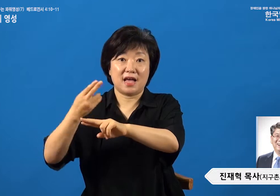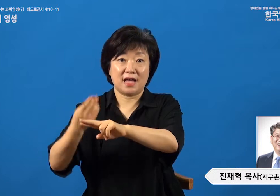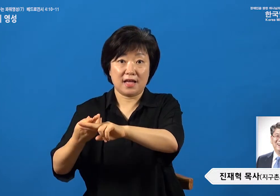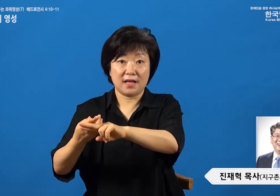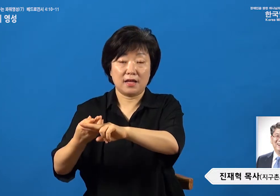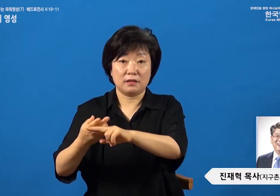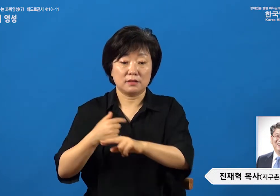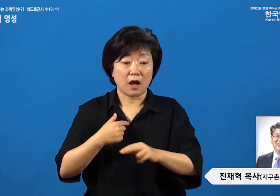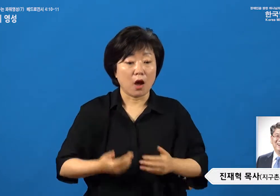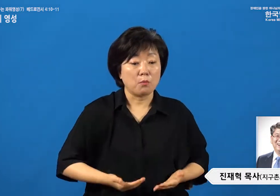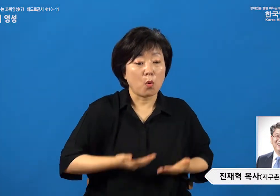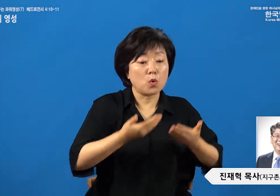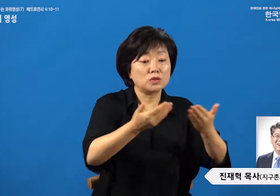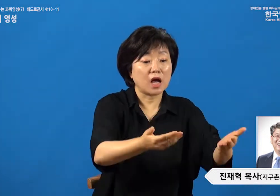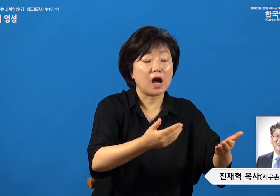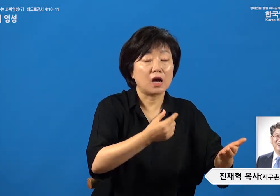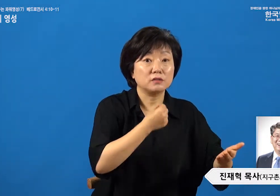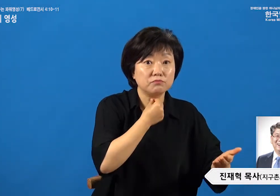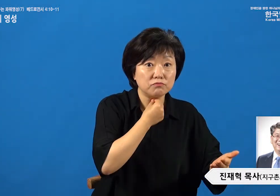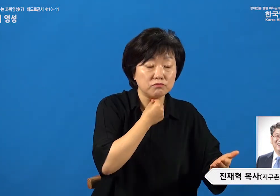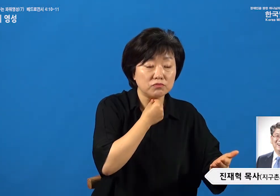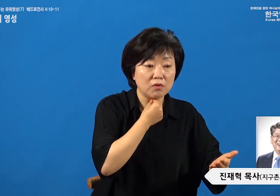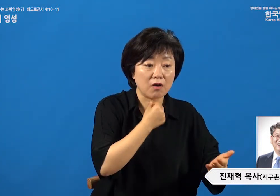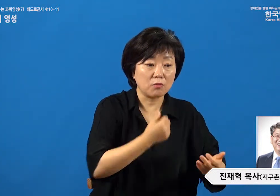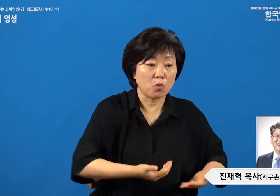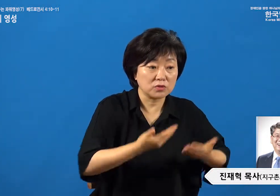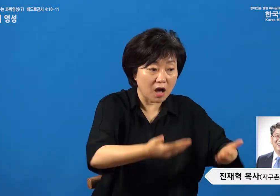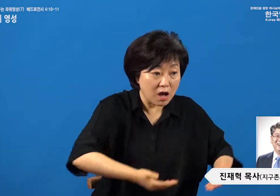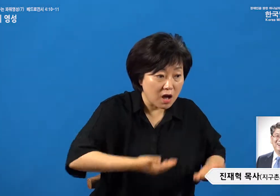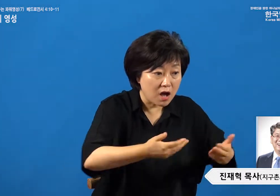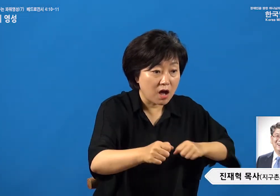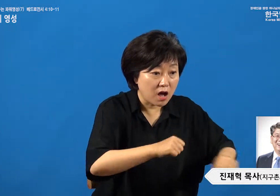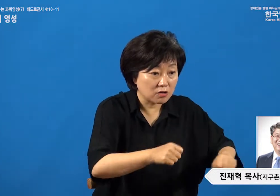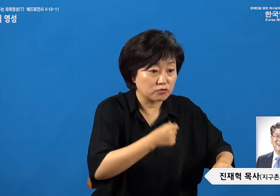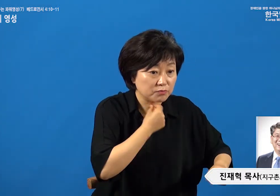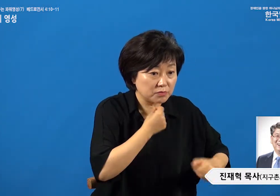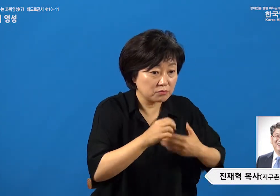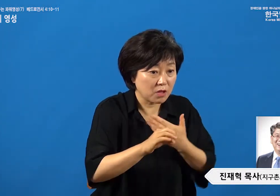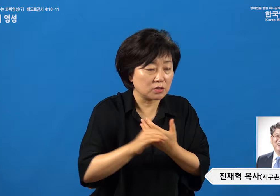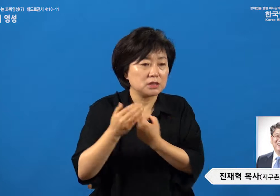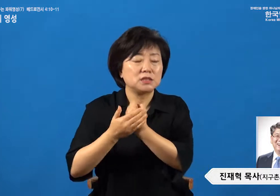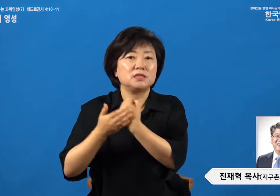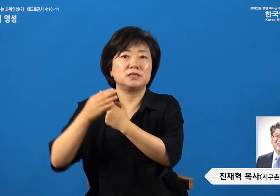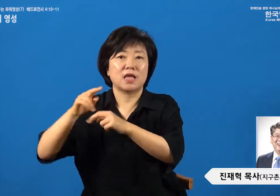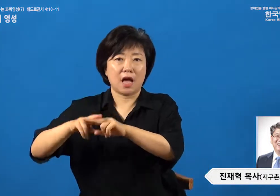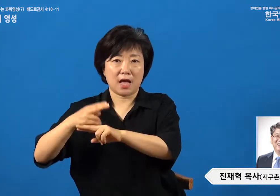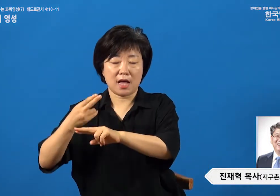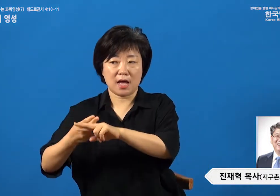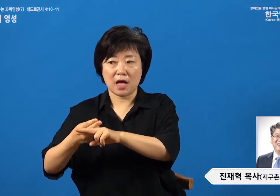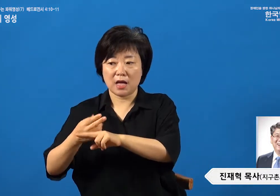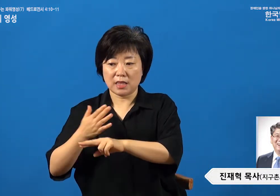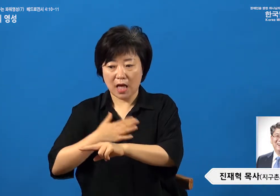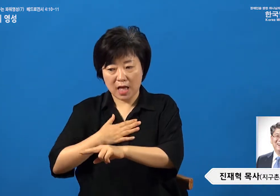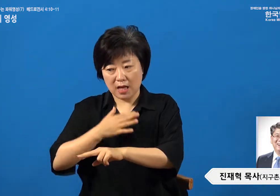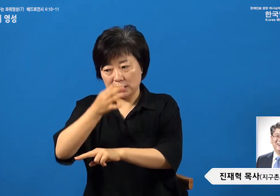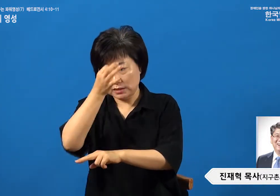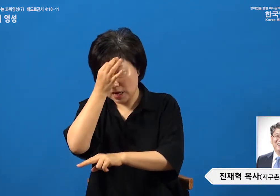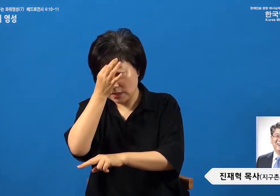분들은 봉사하기 위해서는 우리가 은사를 알아야 된다. 내 은사를 찾고 은사를